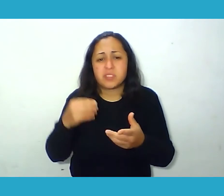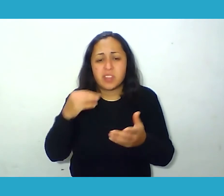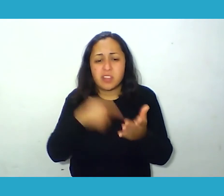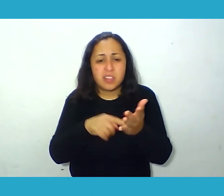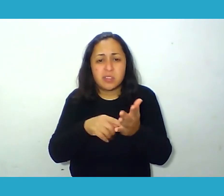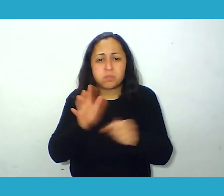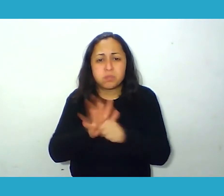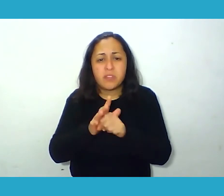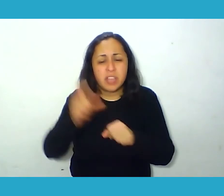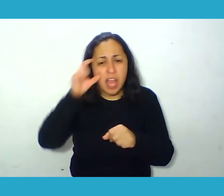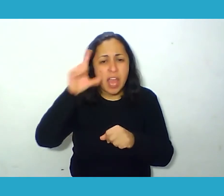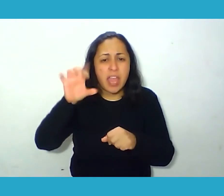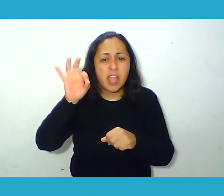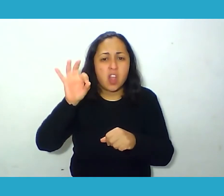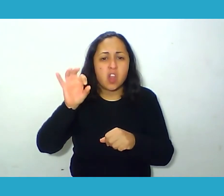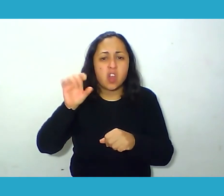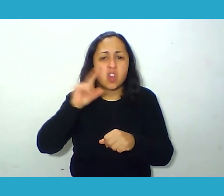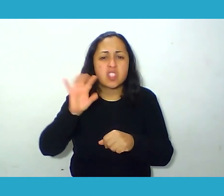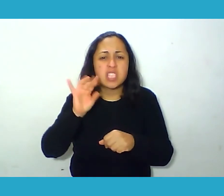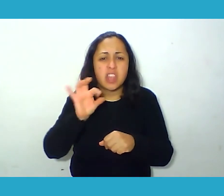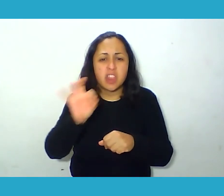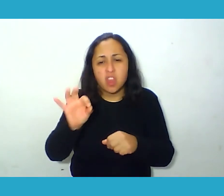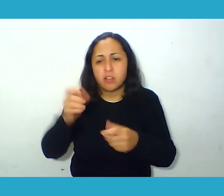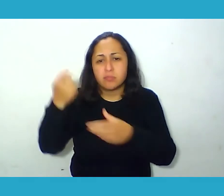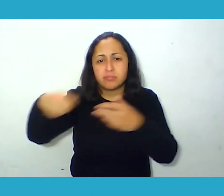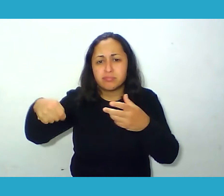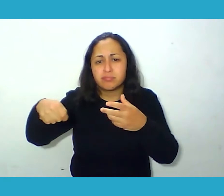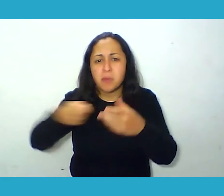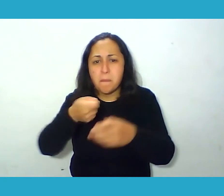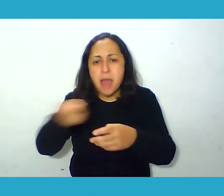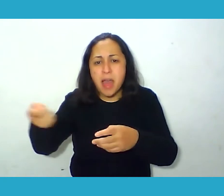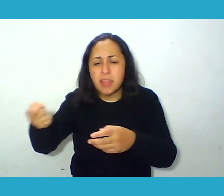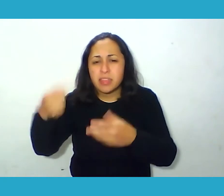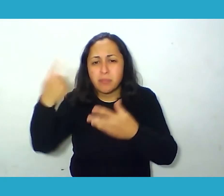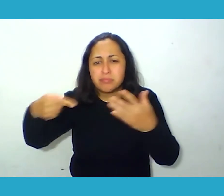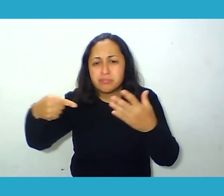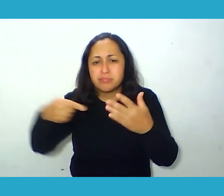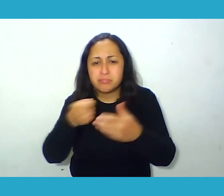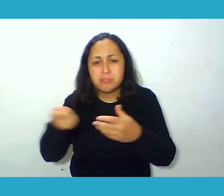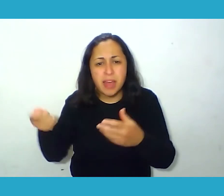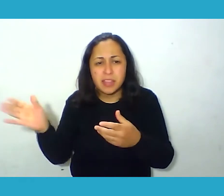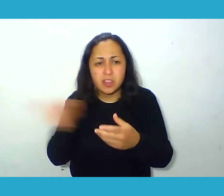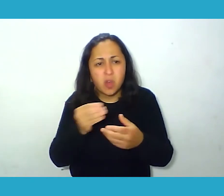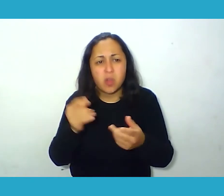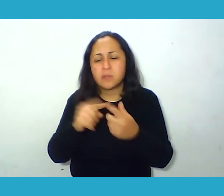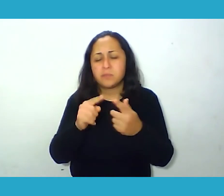y genocida. El progreso de los habitantes de allí es otro, ya que sostienen otras formas de vida y